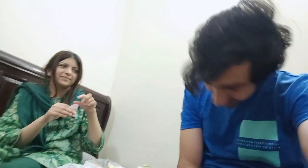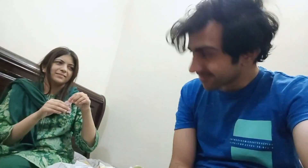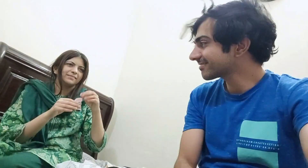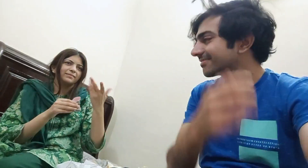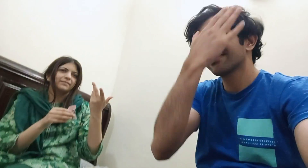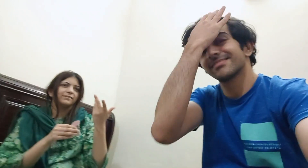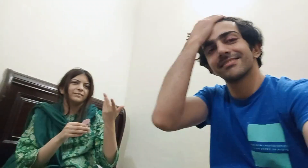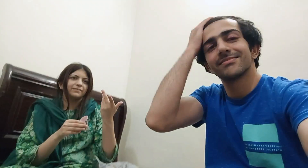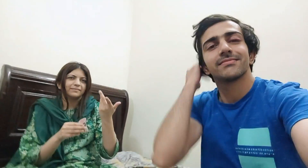झुमकास, वाइट कपड़ों के साथ पहनूंगी।